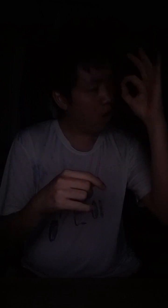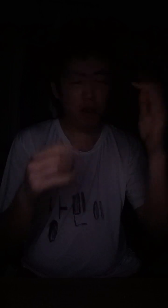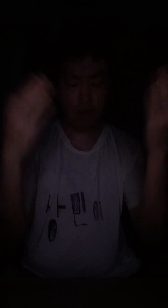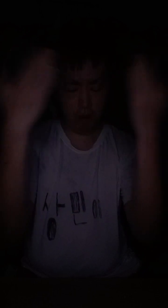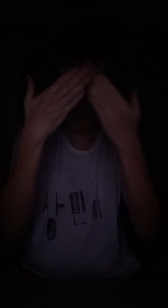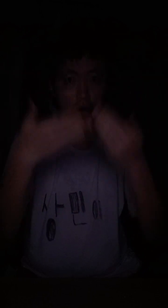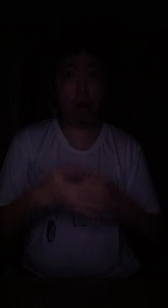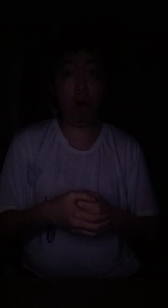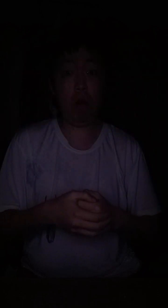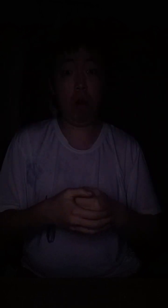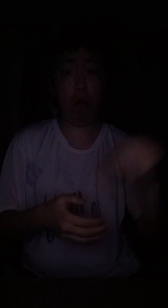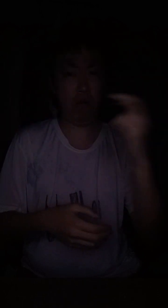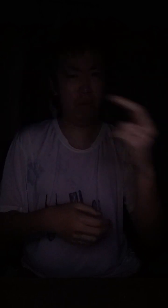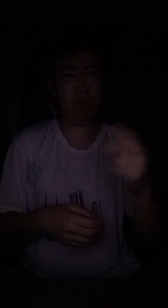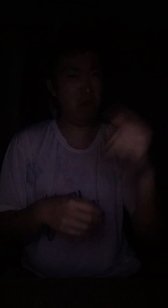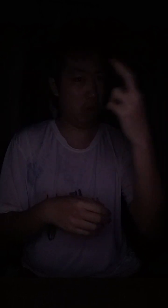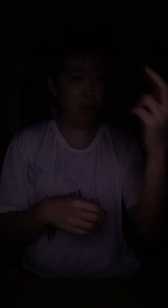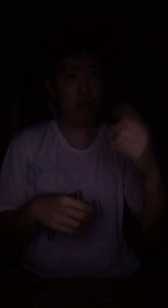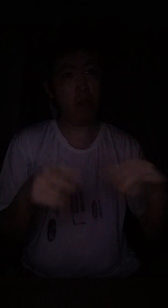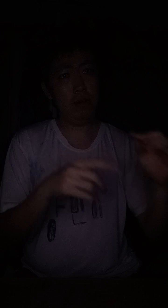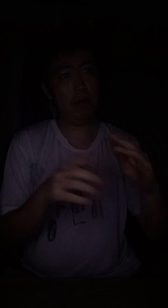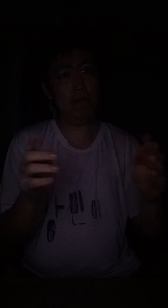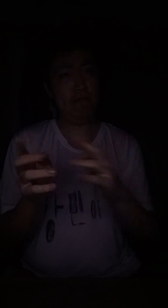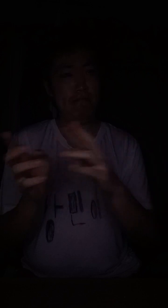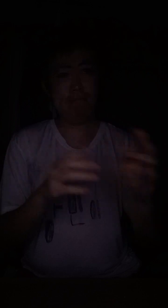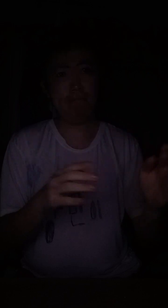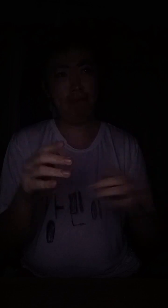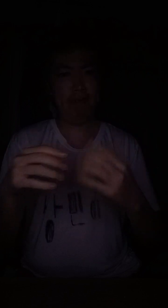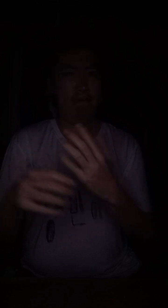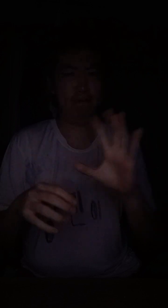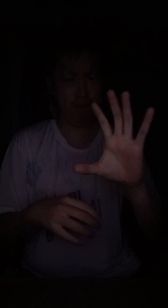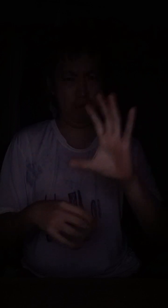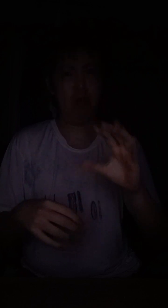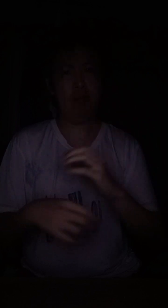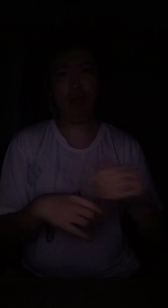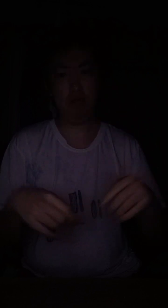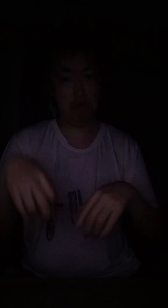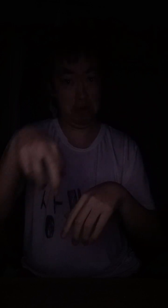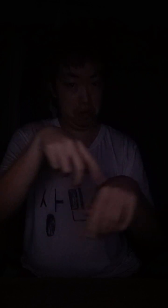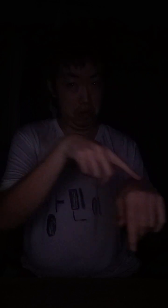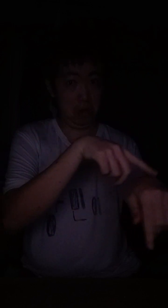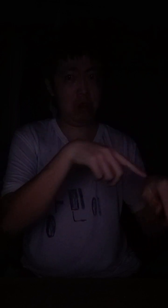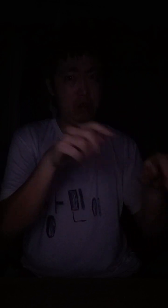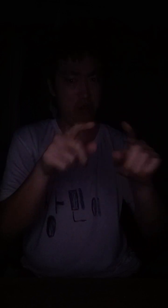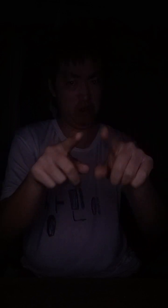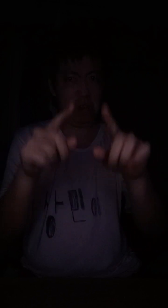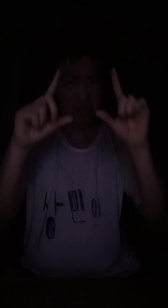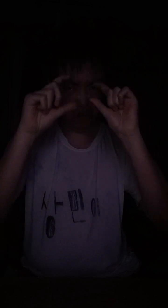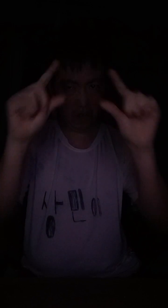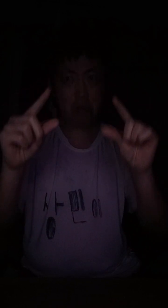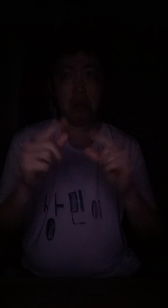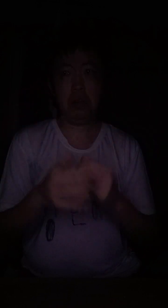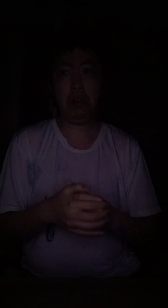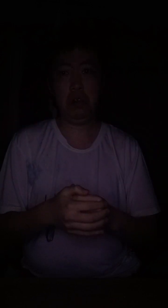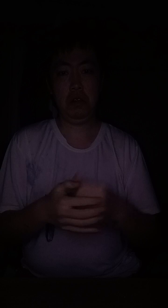사라집니다. 복도에서 서성이던 남성은 이 여성이 화장실로 들어가자 뒤따라 들어가 휴대폰으로 촬영하고 여성이 집에